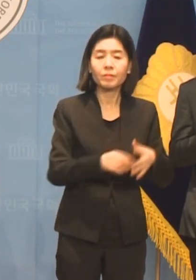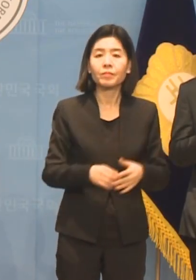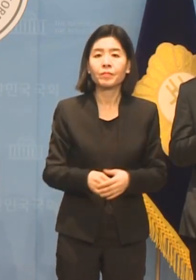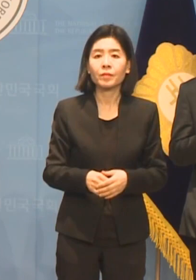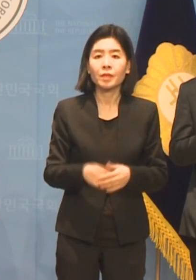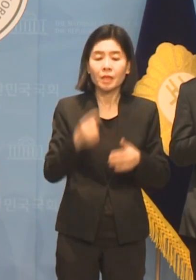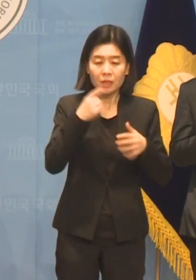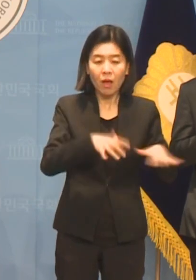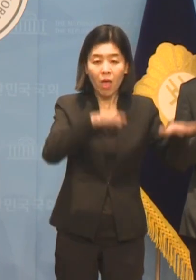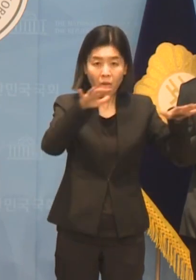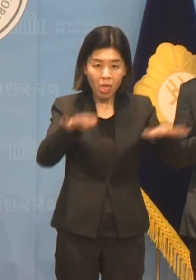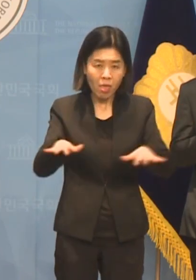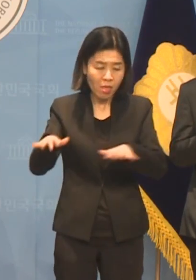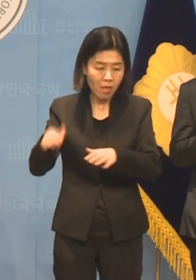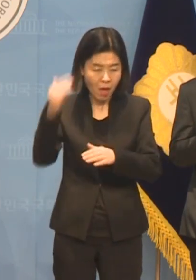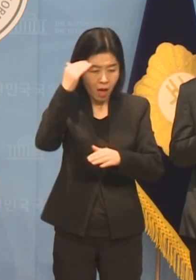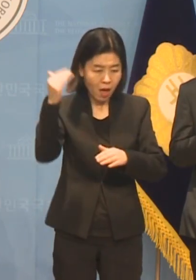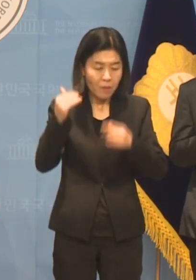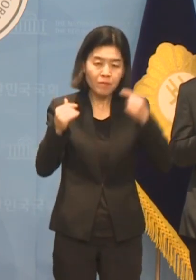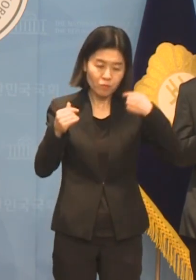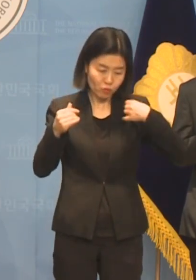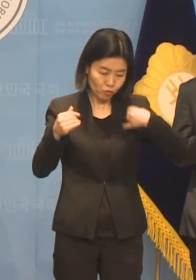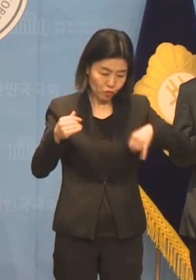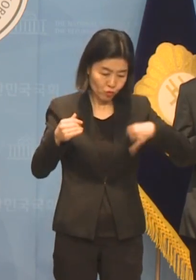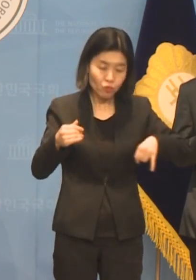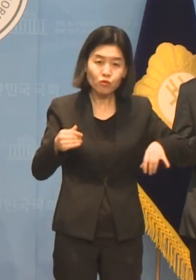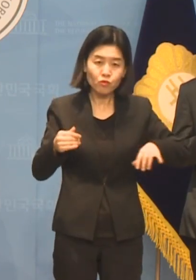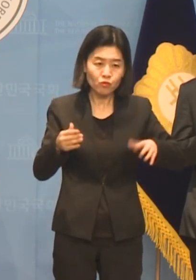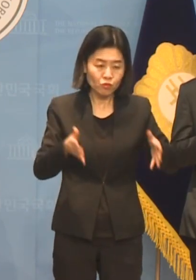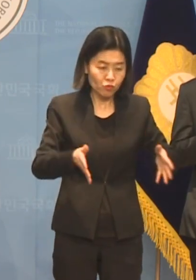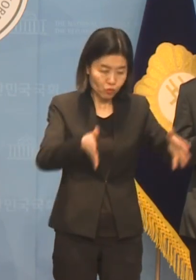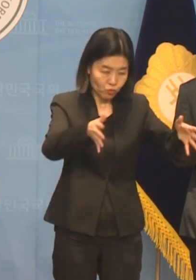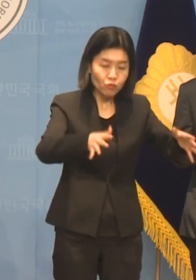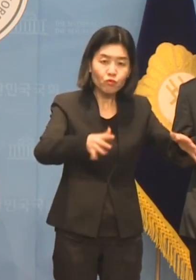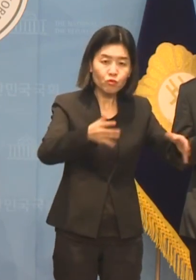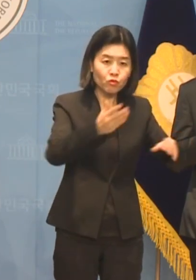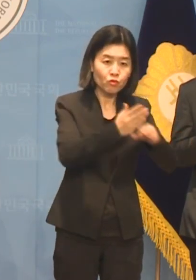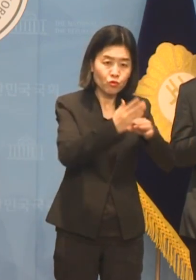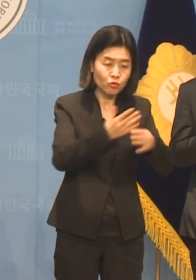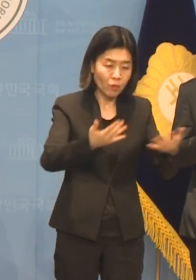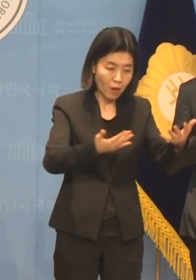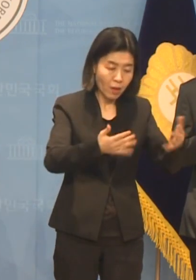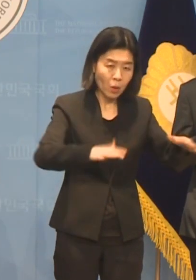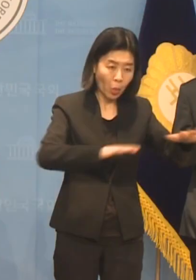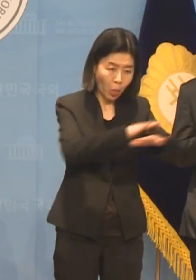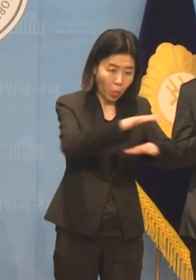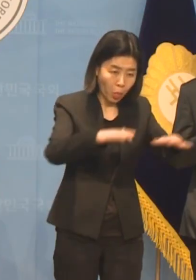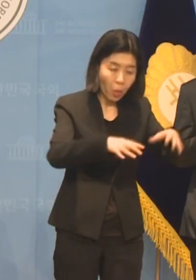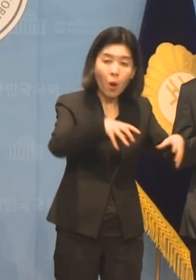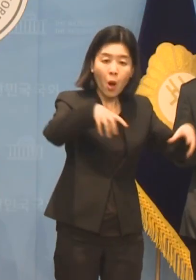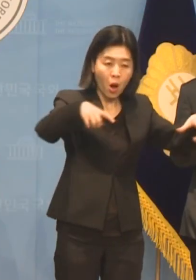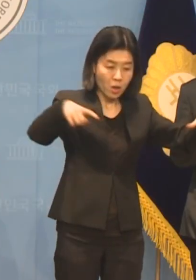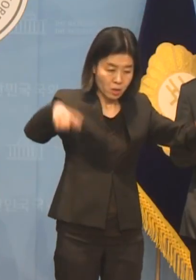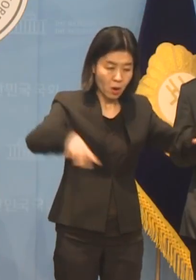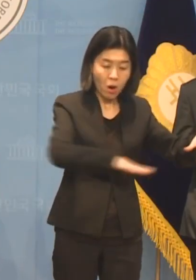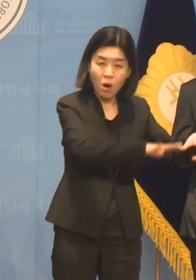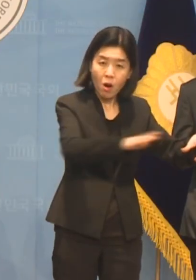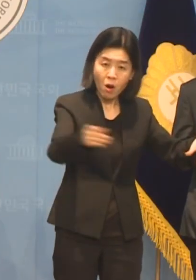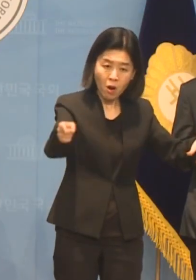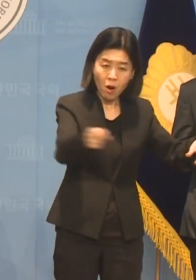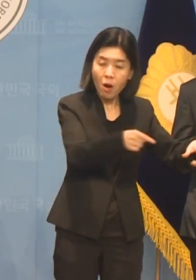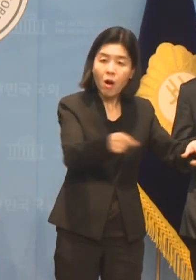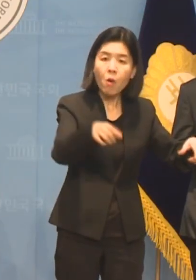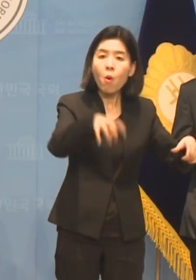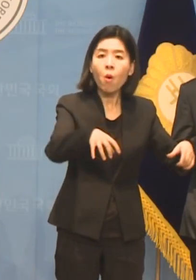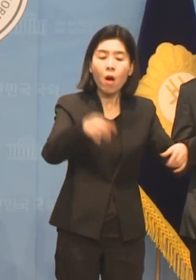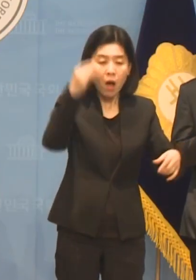서해 잠정 조치 수역 내에서는 한중 양국 간 한 번도 이런 일이 없었음에도